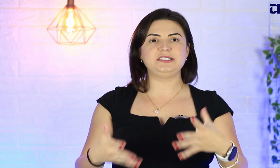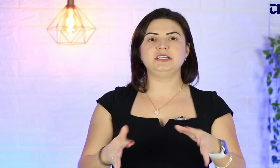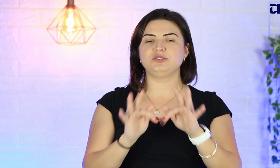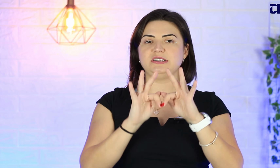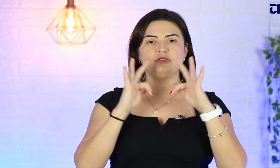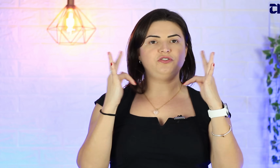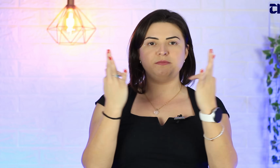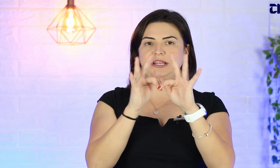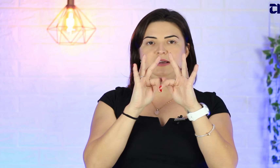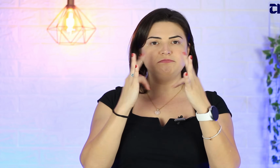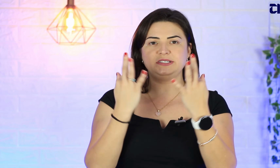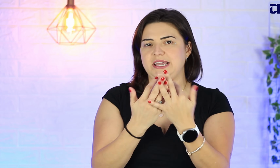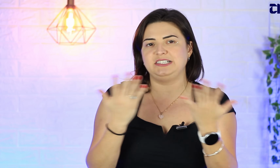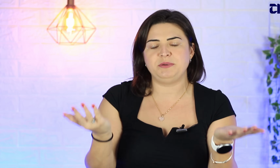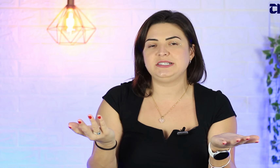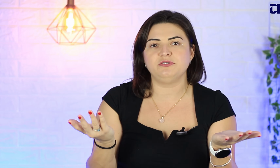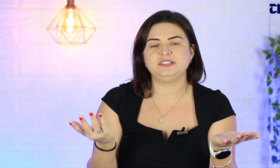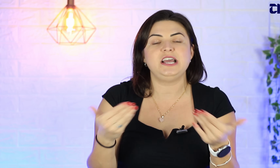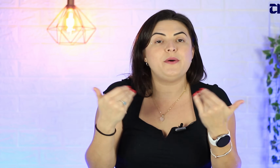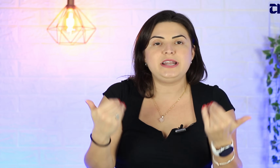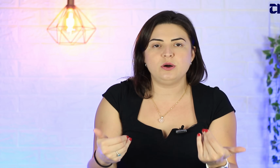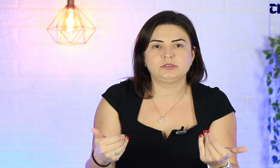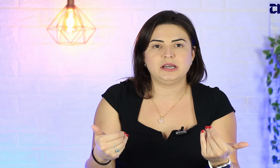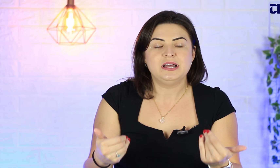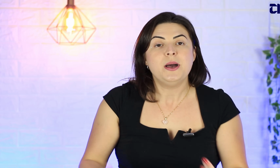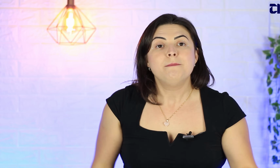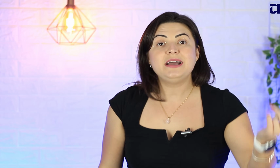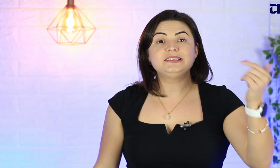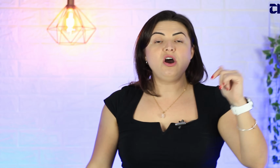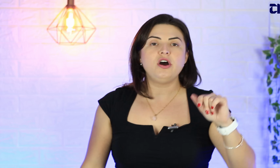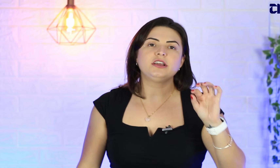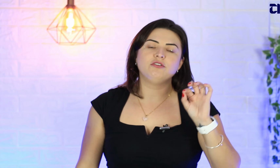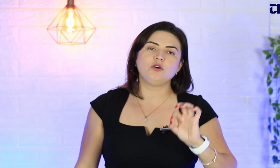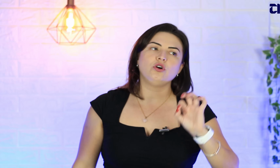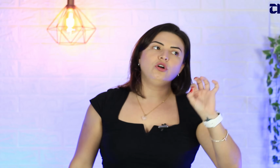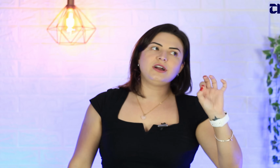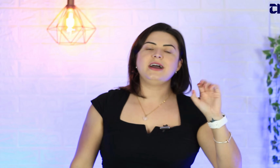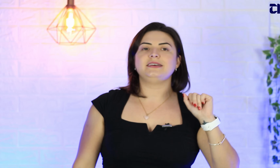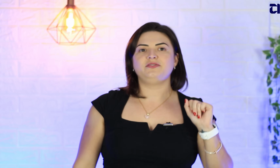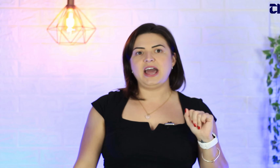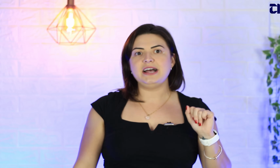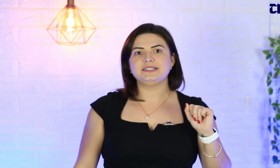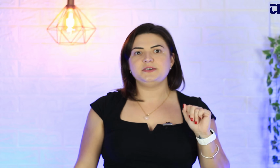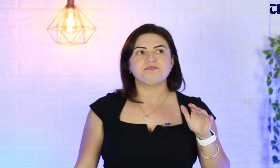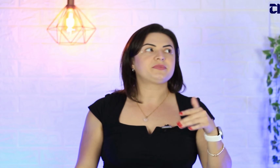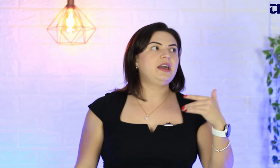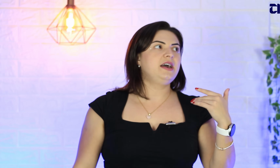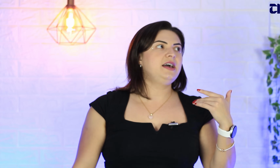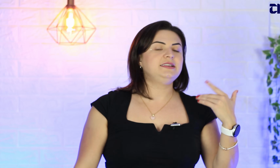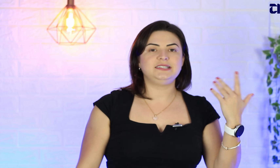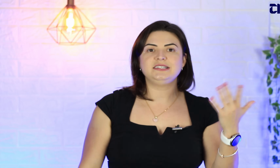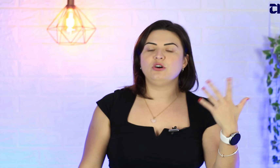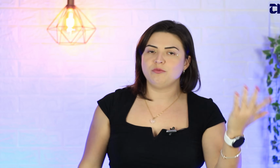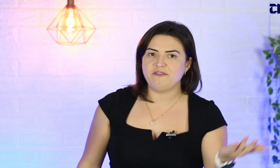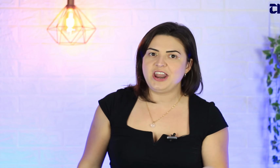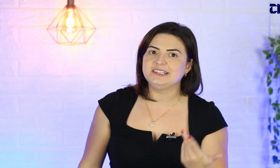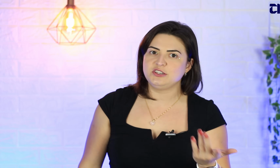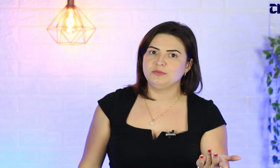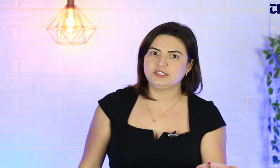ensinando sinal de família, sem expressão facial, é neutra. Mas na hora que eu vou colocar a frase, esse sinal numa frase, em uma